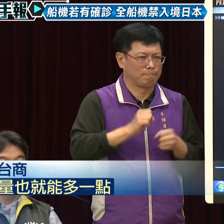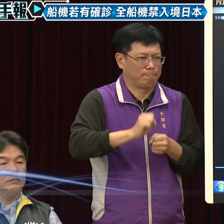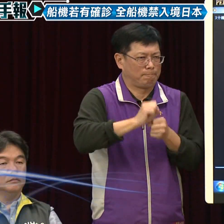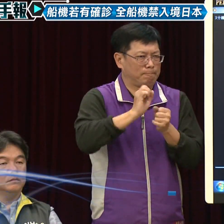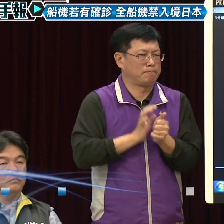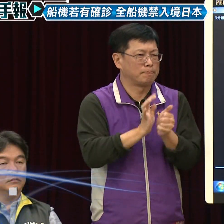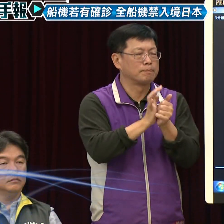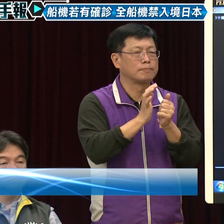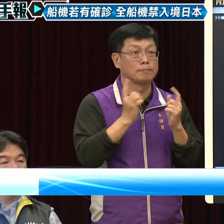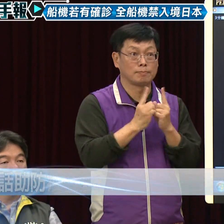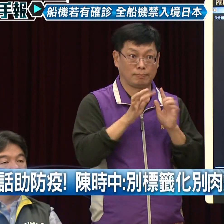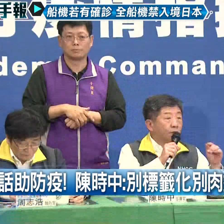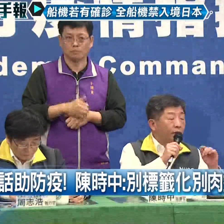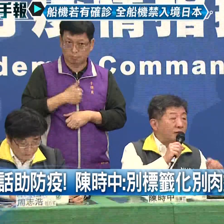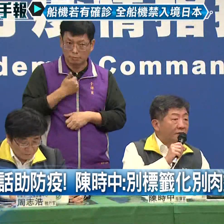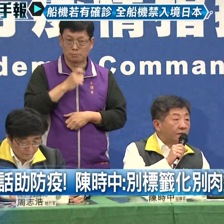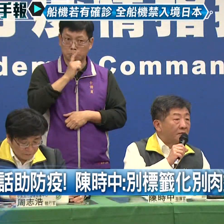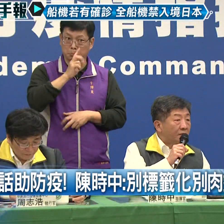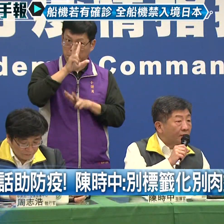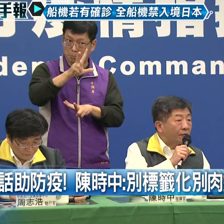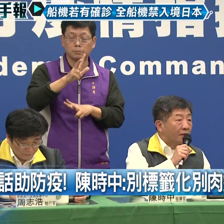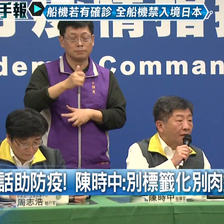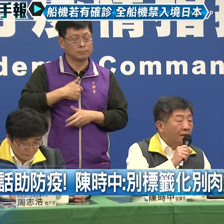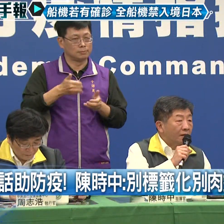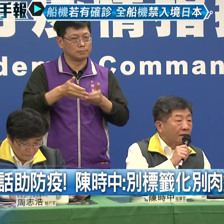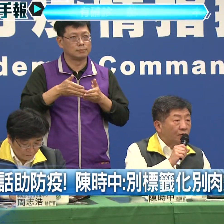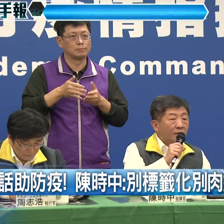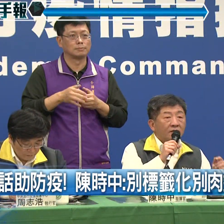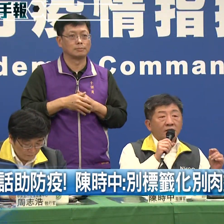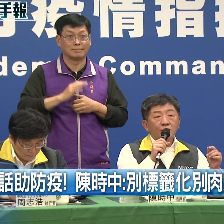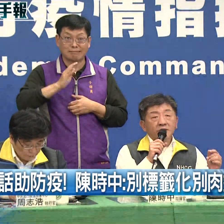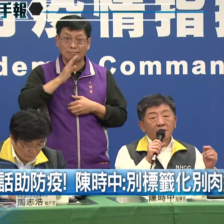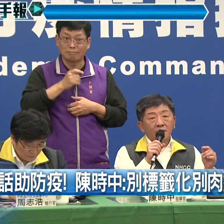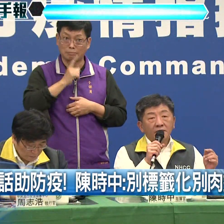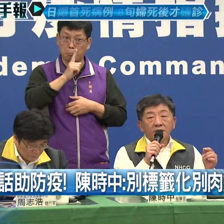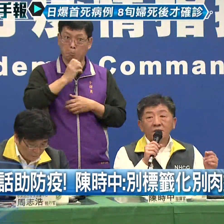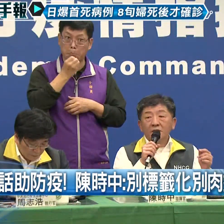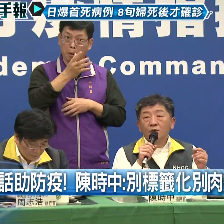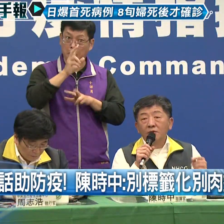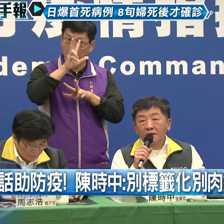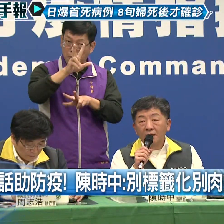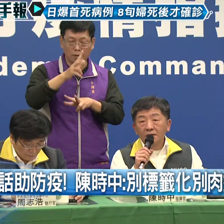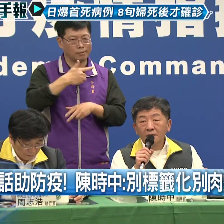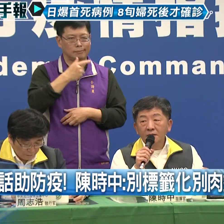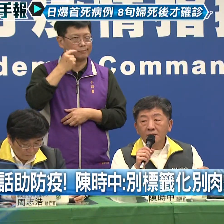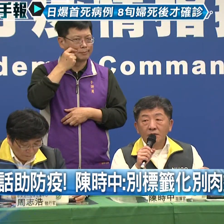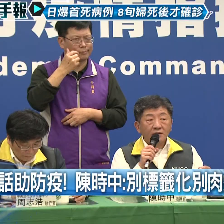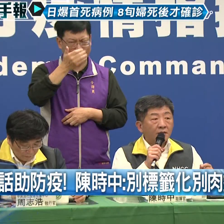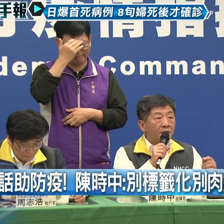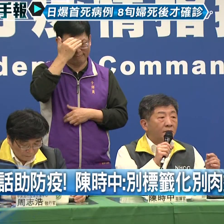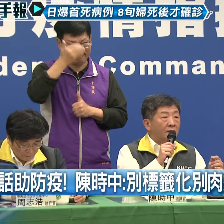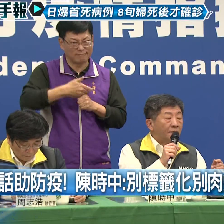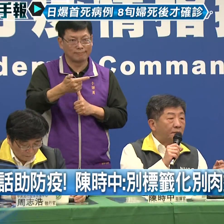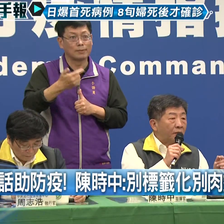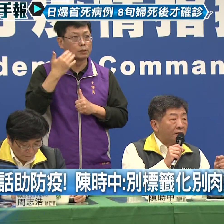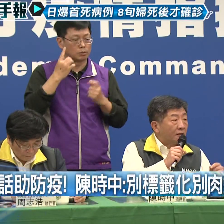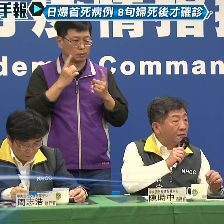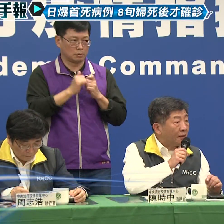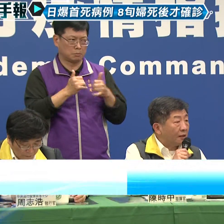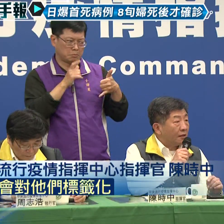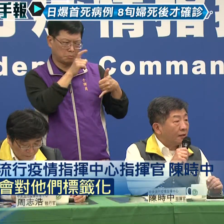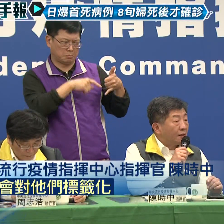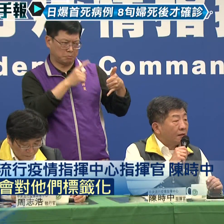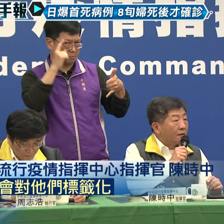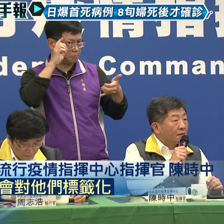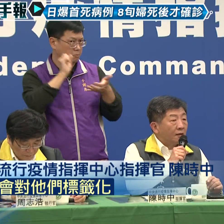大赞身在台湾很幸福，同时指挥官陈时中也呼吁大众别把病患标签化。 如果社会对他们标签